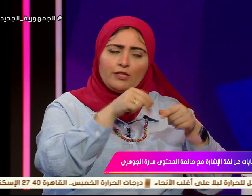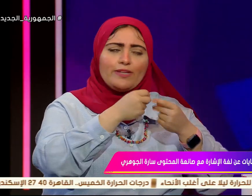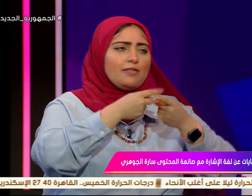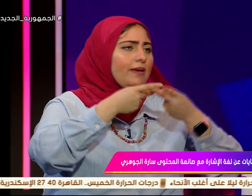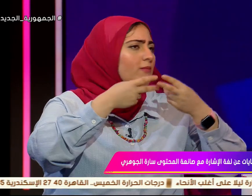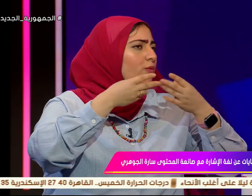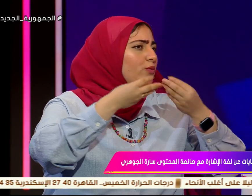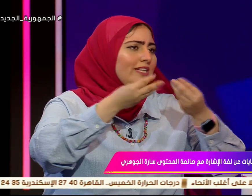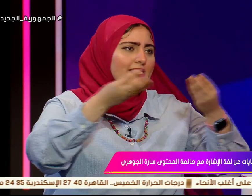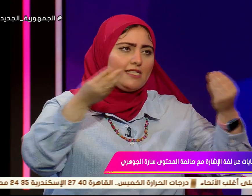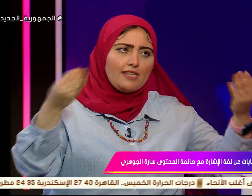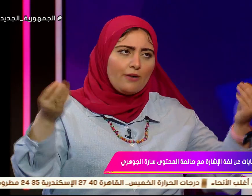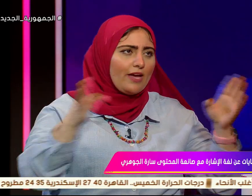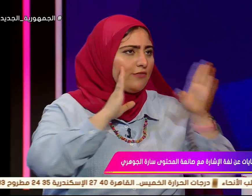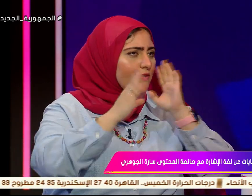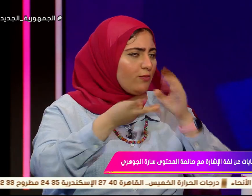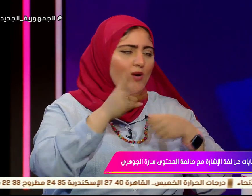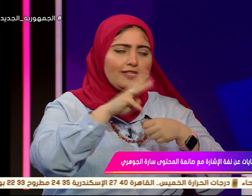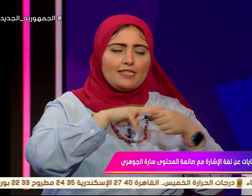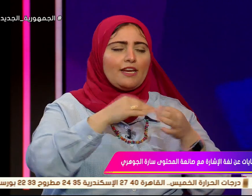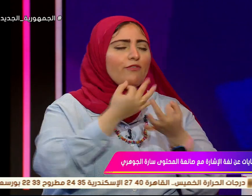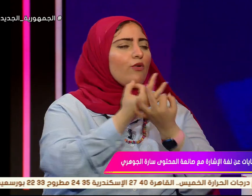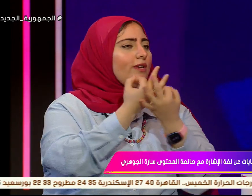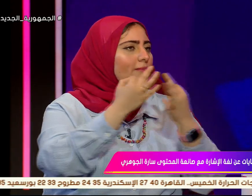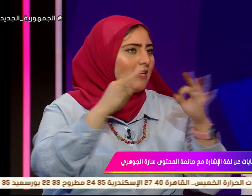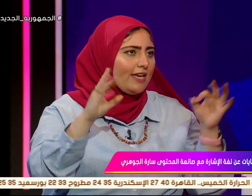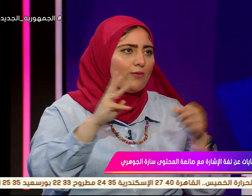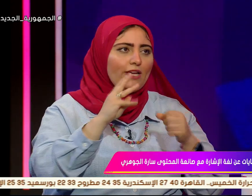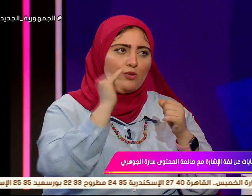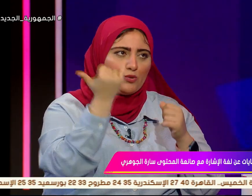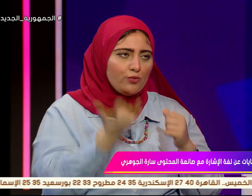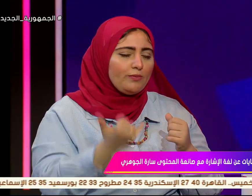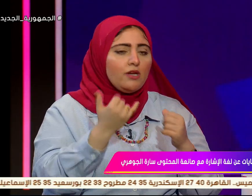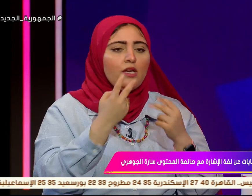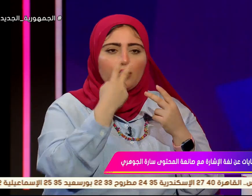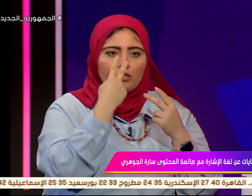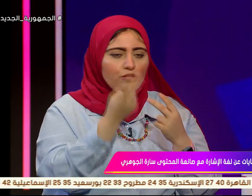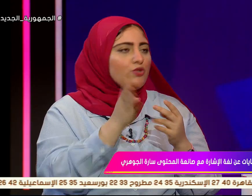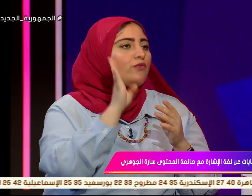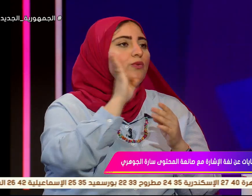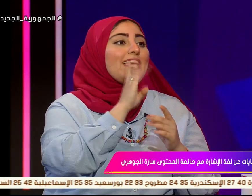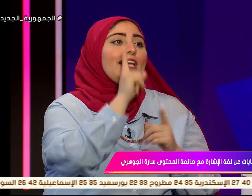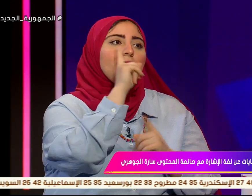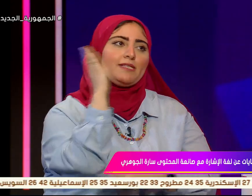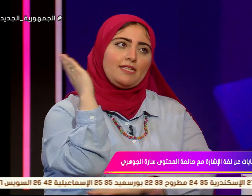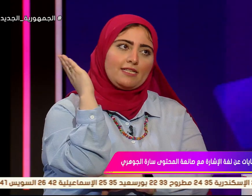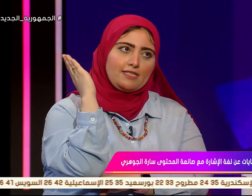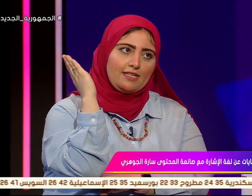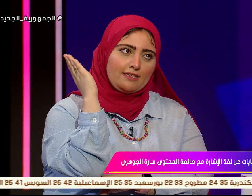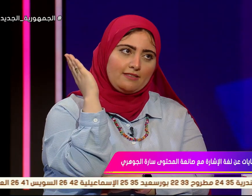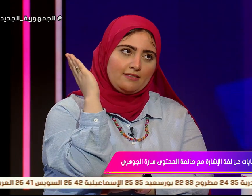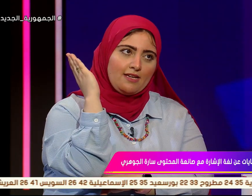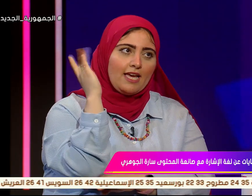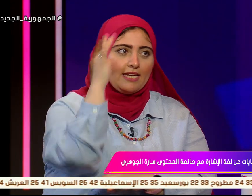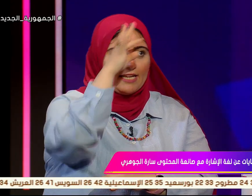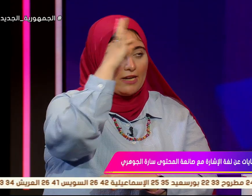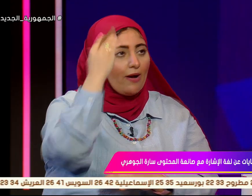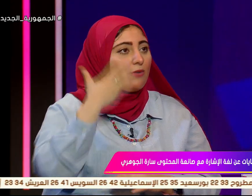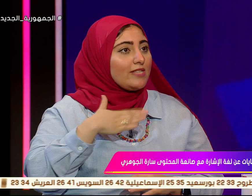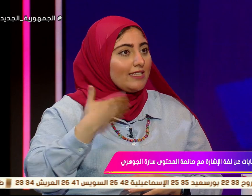دلوقتي بقت موجوده كتير قوي على الفيسبوك و على انستغرام في كل مكان وعلى اليوتيوب يقدر يشوف ويتعلم بس الاساسيات لكن لو عاوز